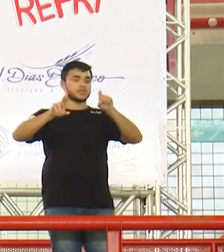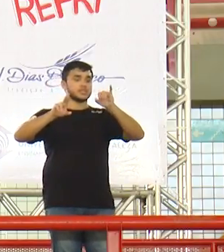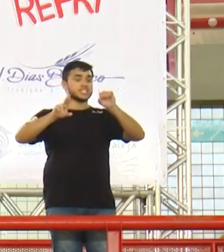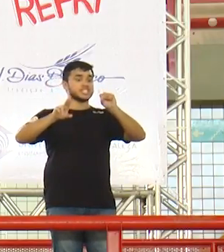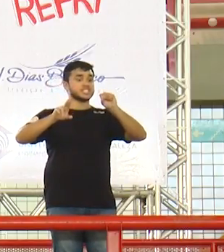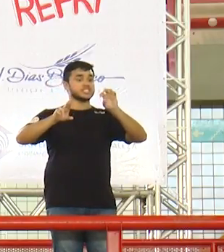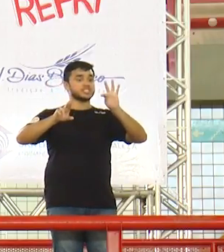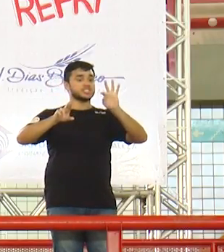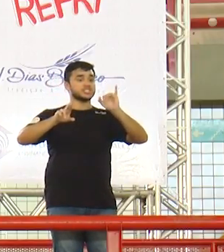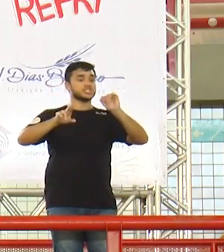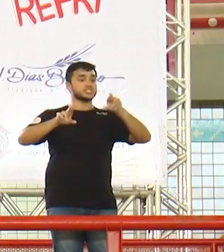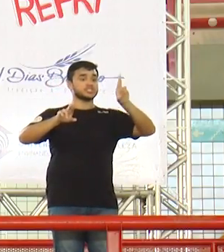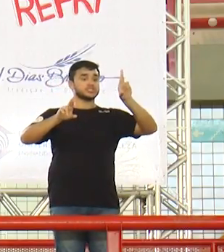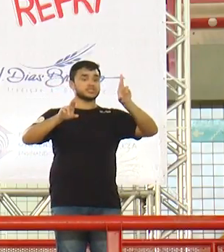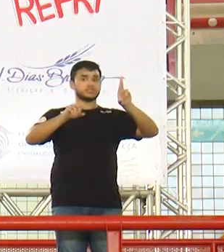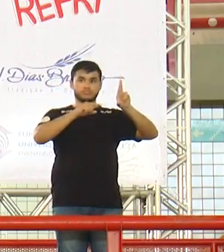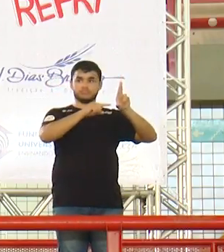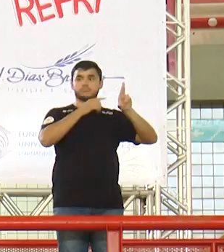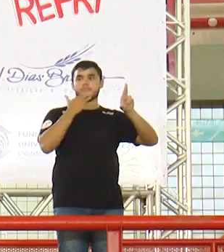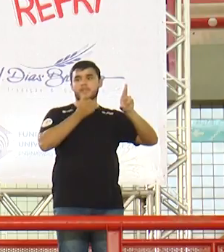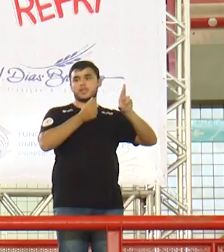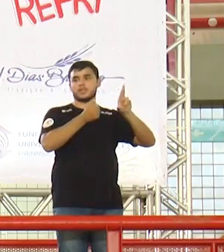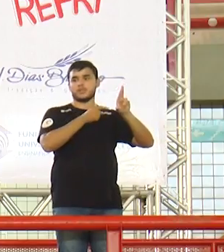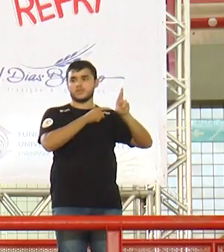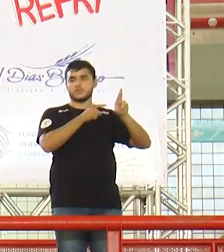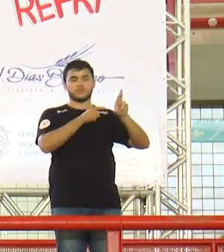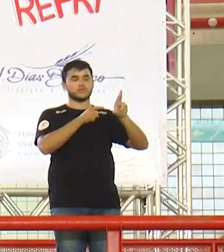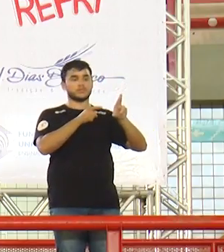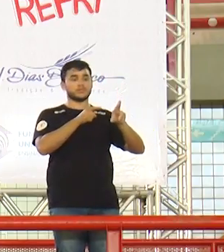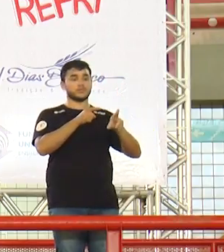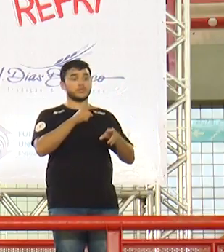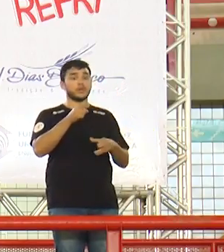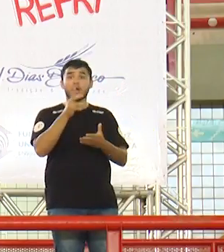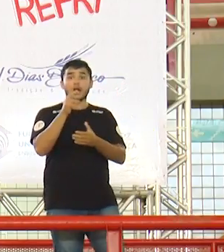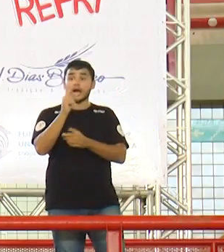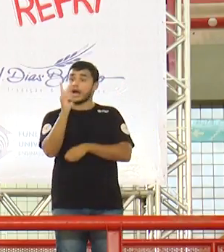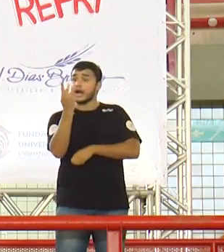o verbo haver fica sempre no singular.